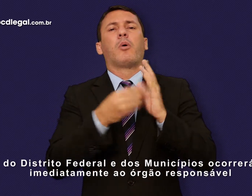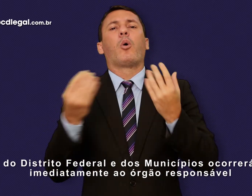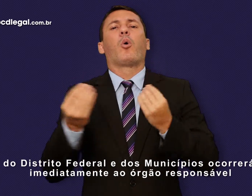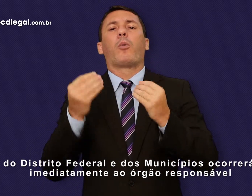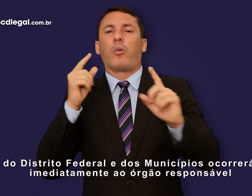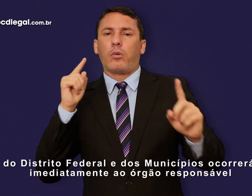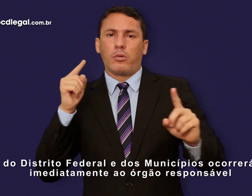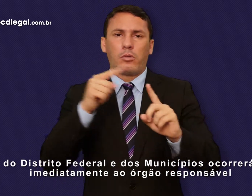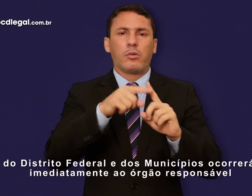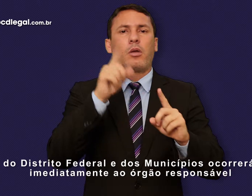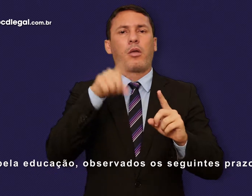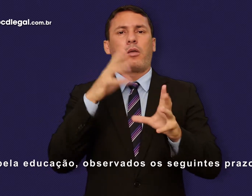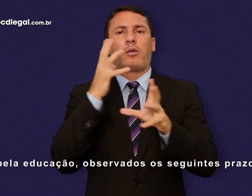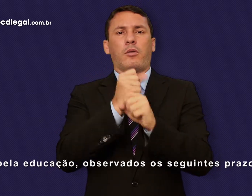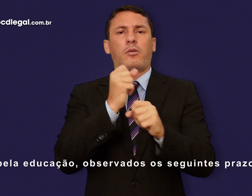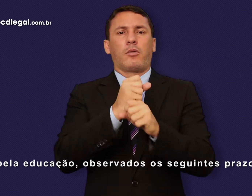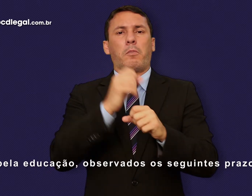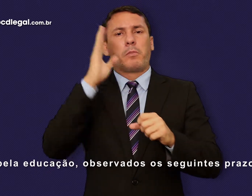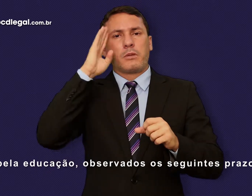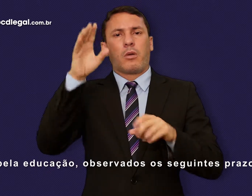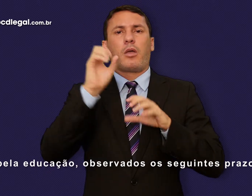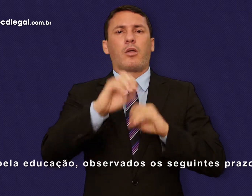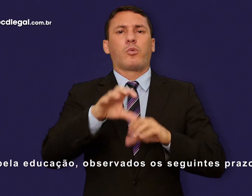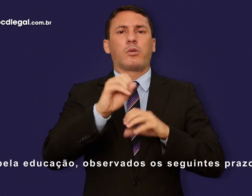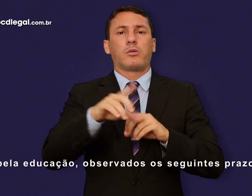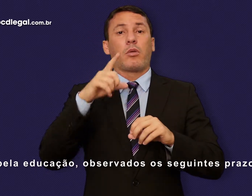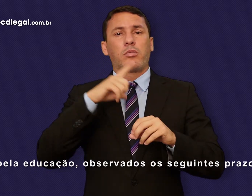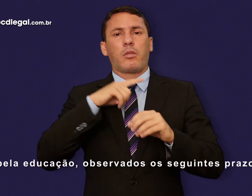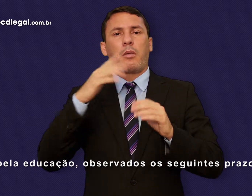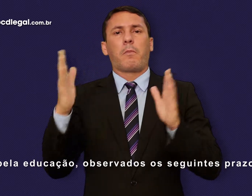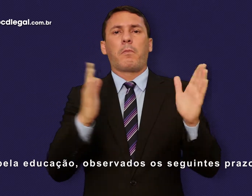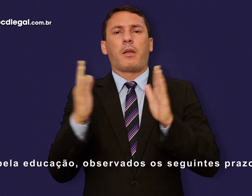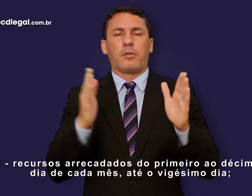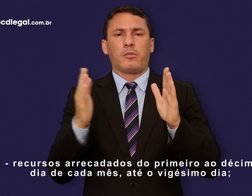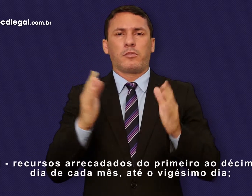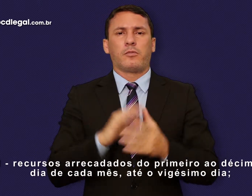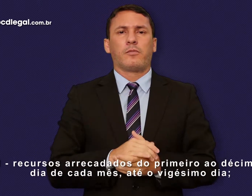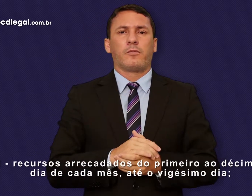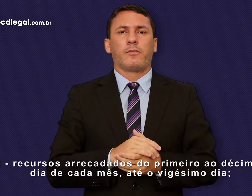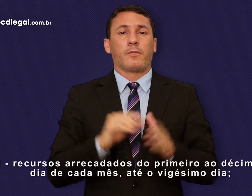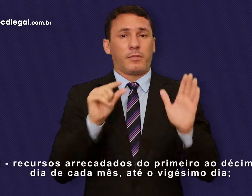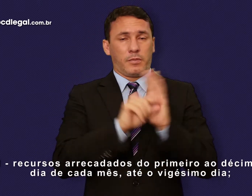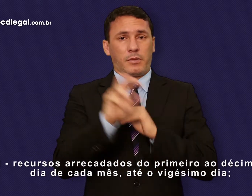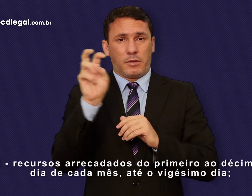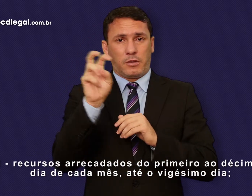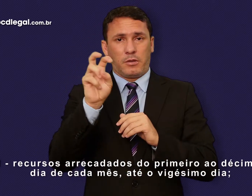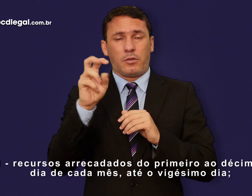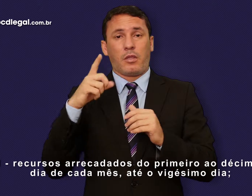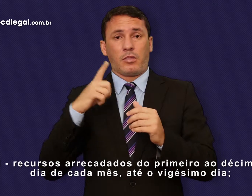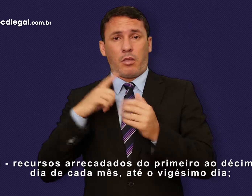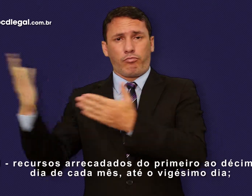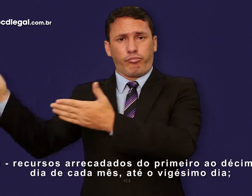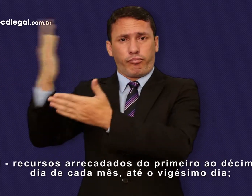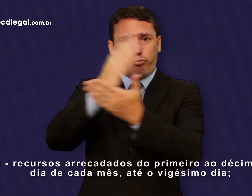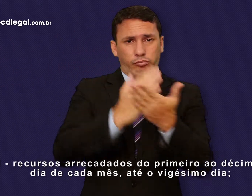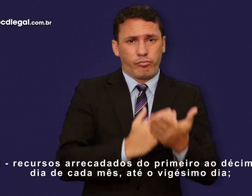imediatamente ao órgão responsável pela educação, observados os seguintes prazos. Inciso 1. Recursos arrecadados do 1º ao 10º